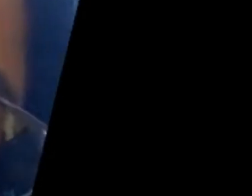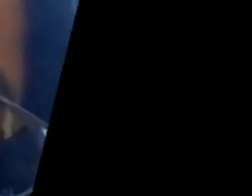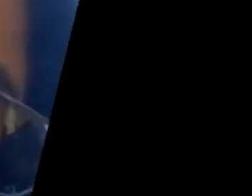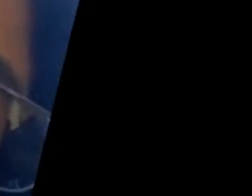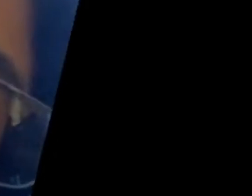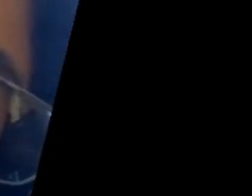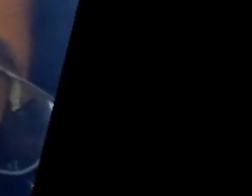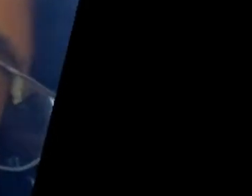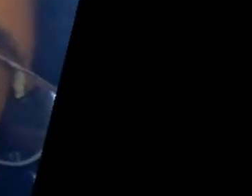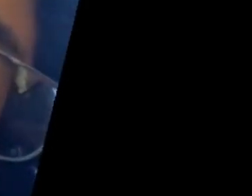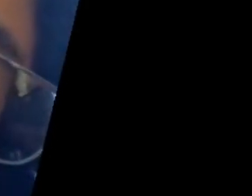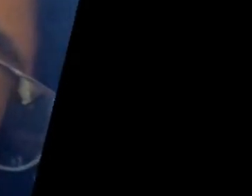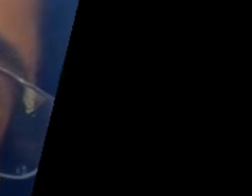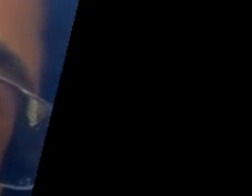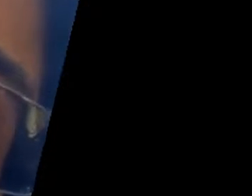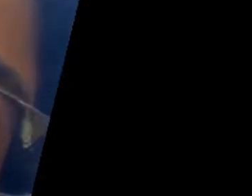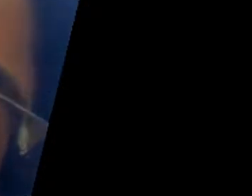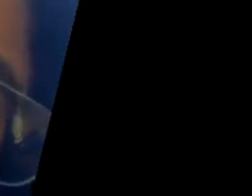resolveu